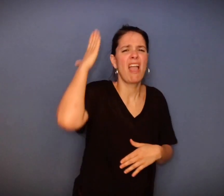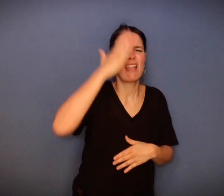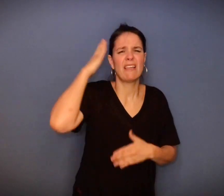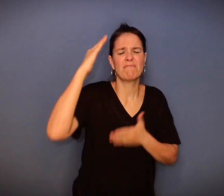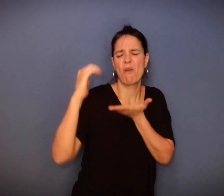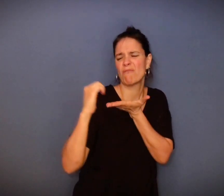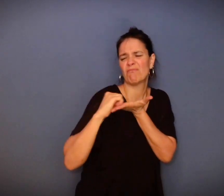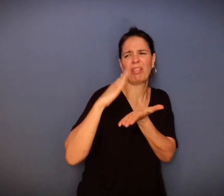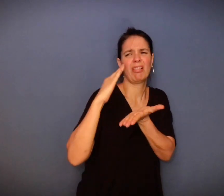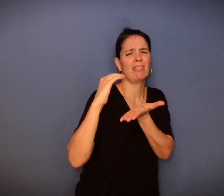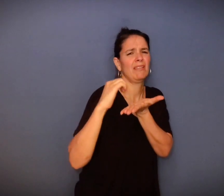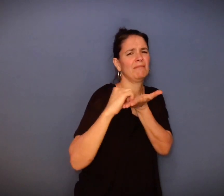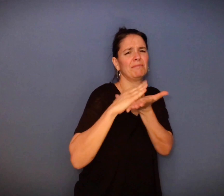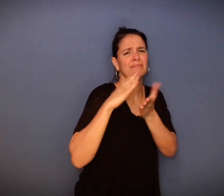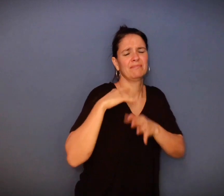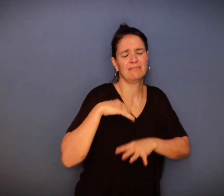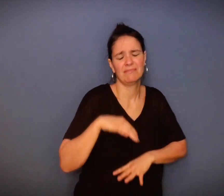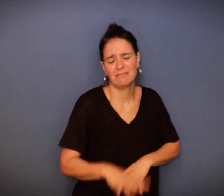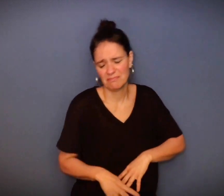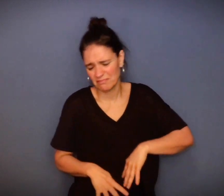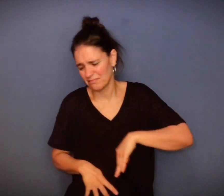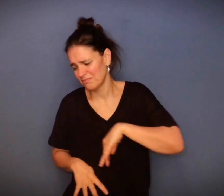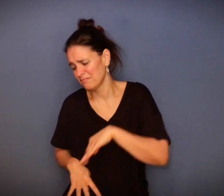le dédaignaient toujours à cause de sa laideur.